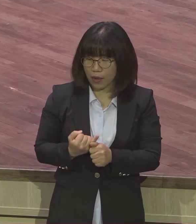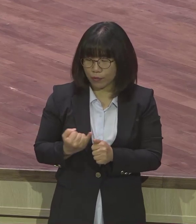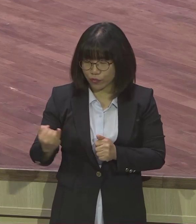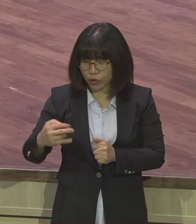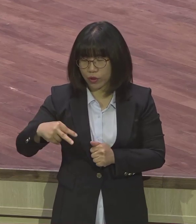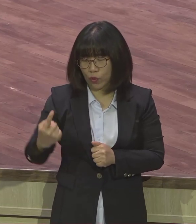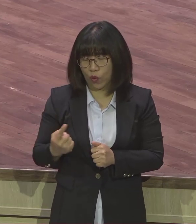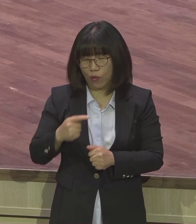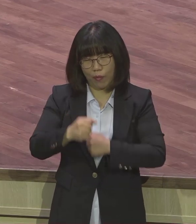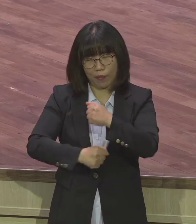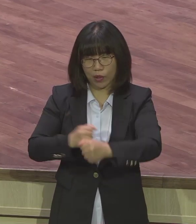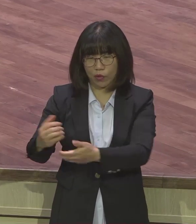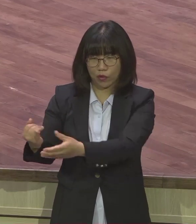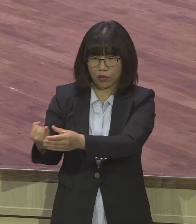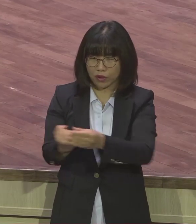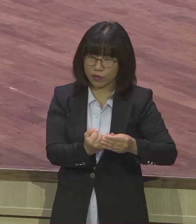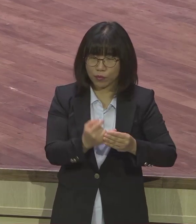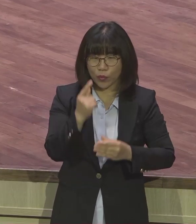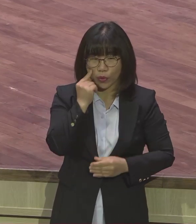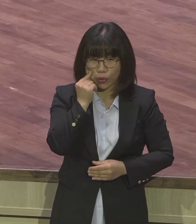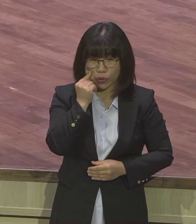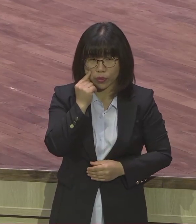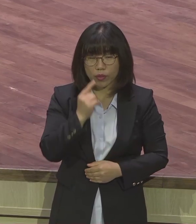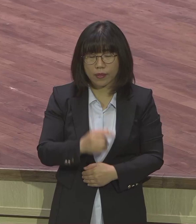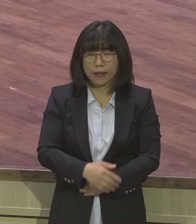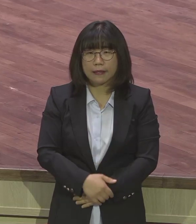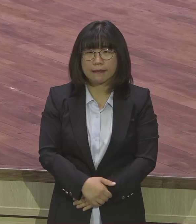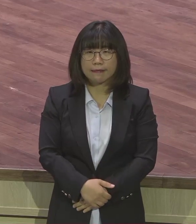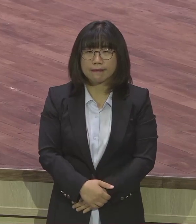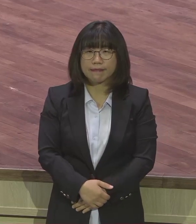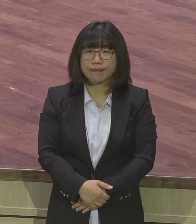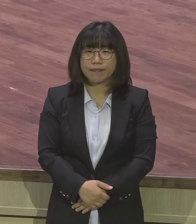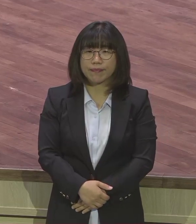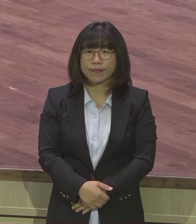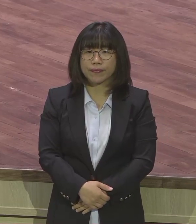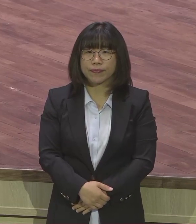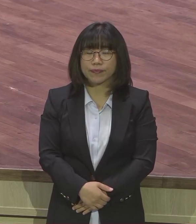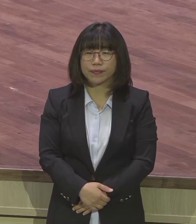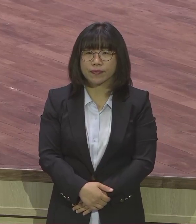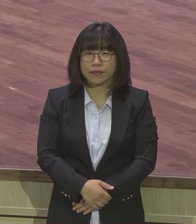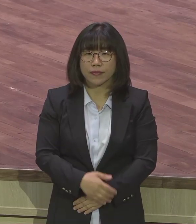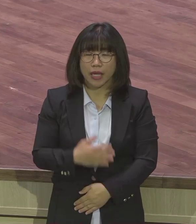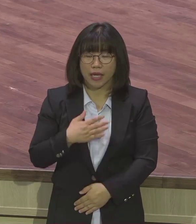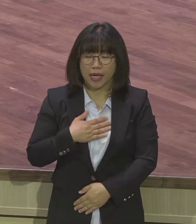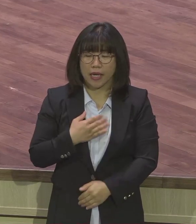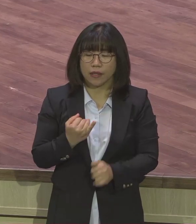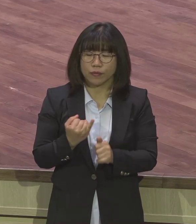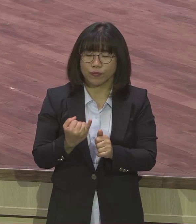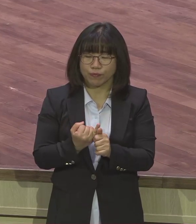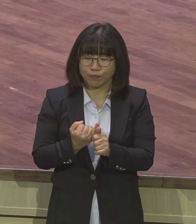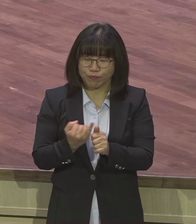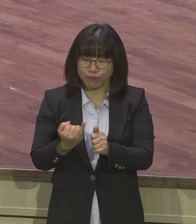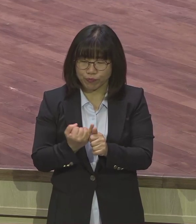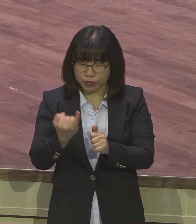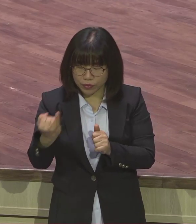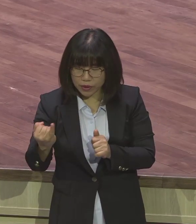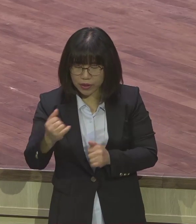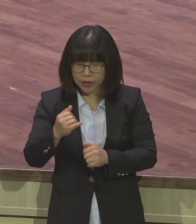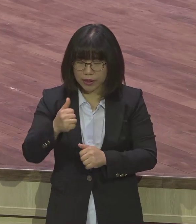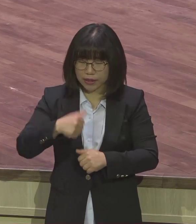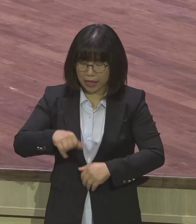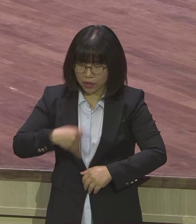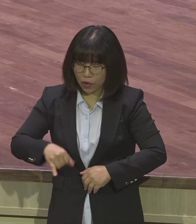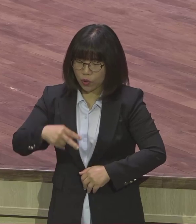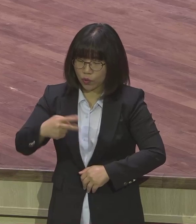아니라 자기 처자들까지도 모두 다 라반에게 속한 재산이니 나를